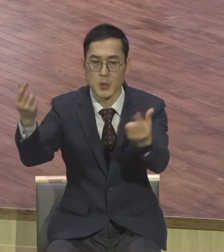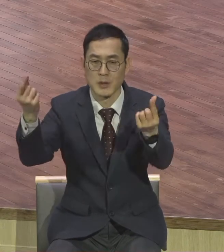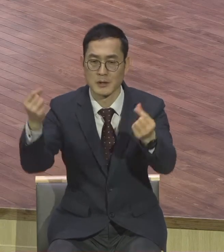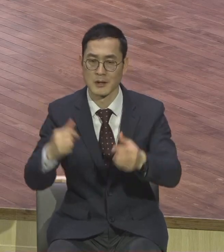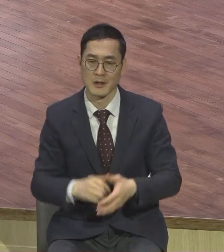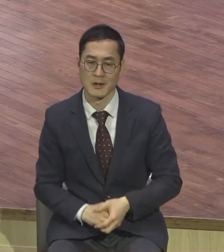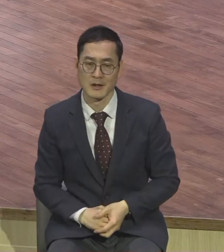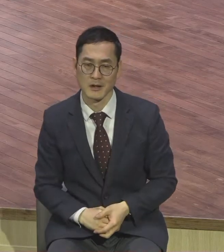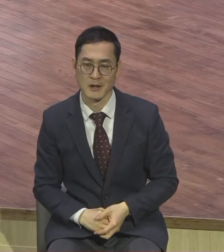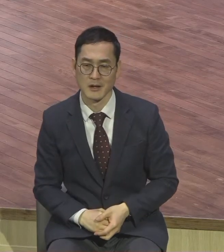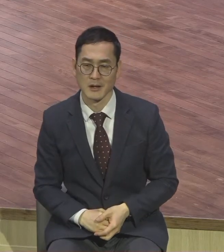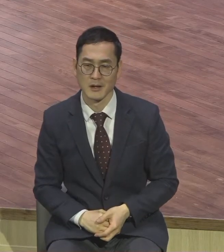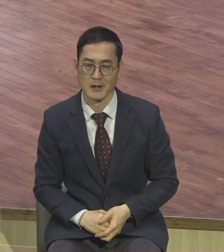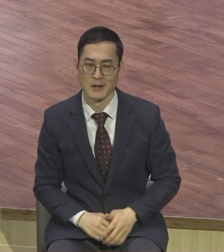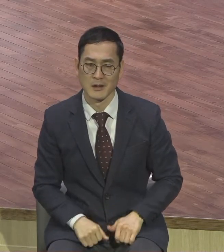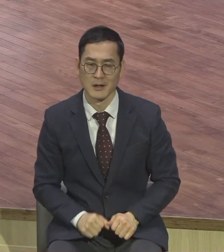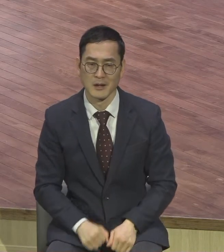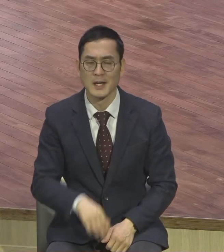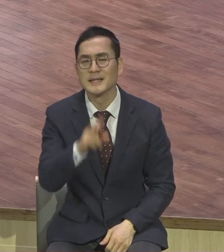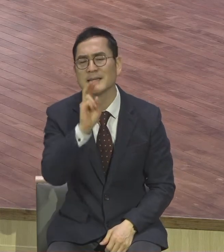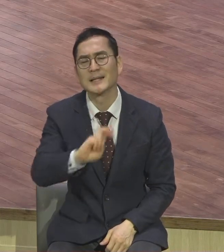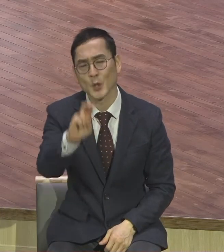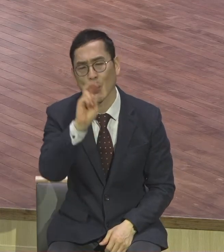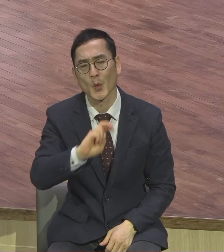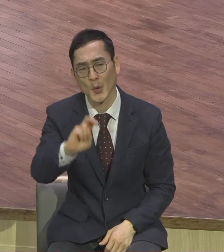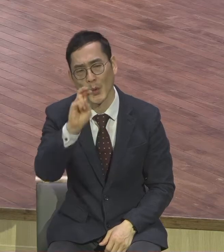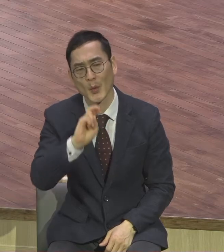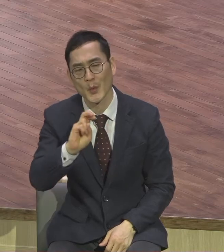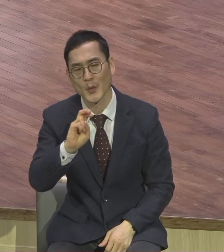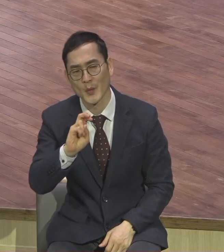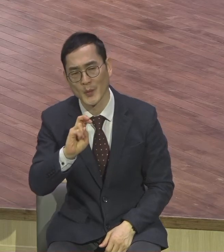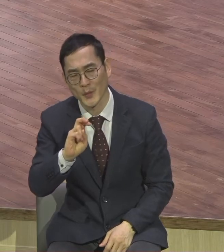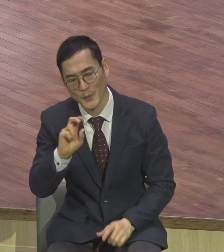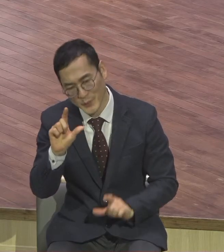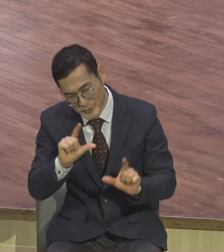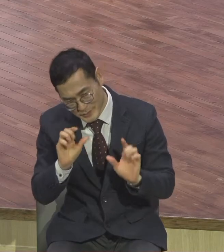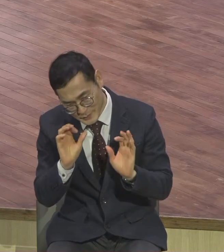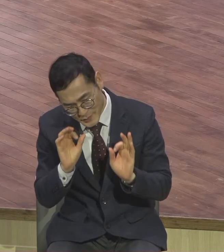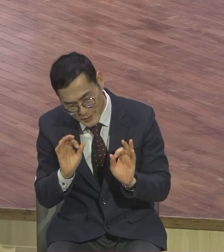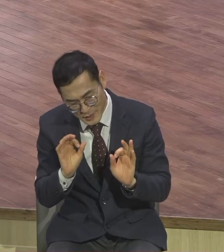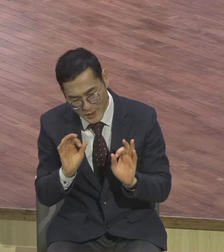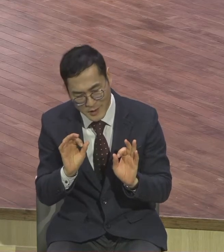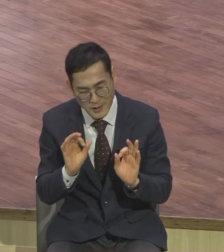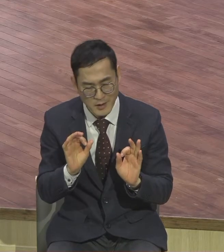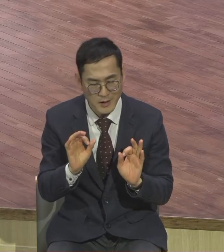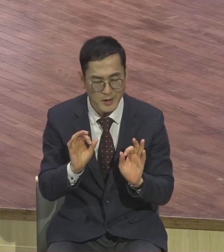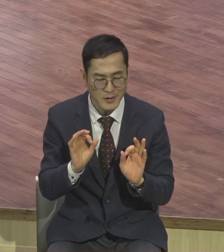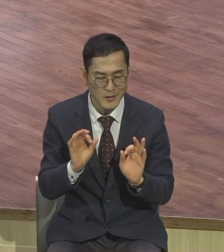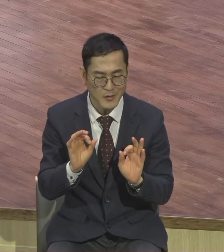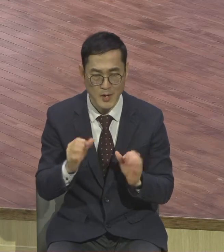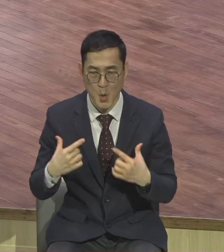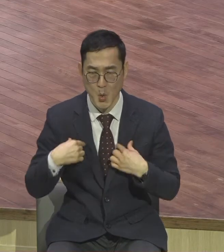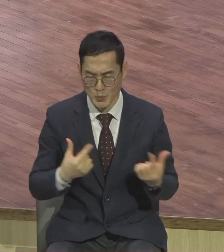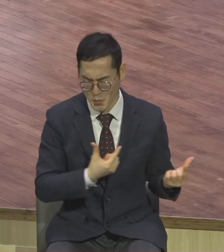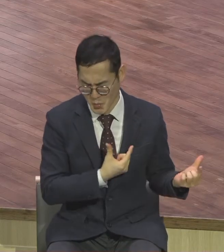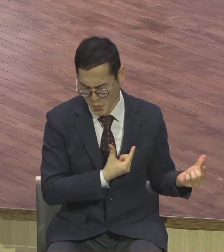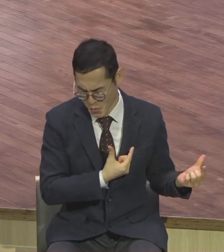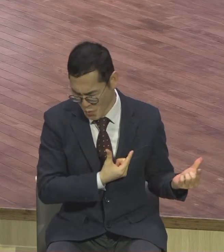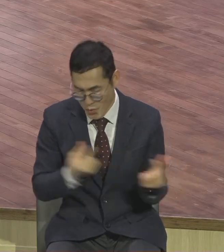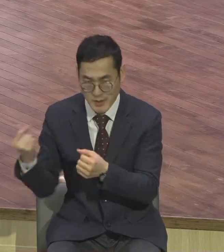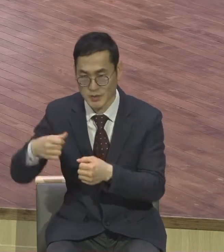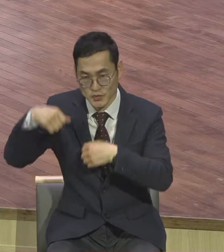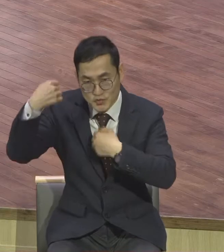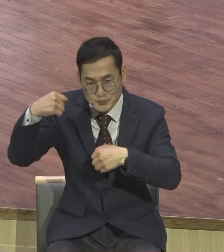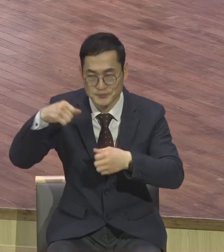찬송과 같은데 모습들이 전부 다 그냥 원래 교인들 같은데 옷을 똑같이 입고